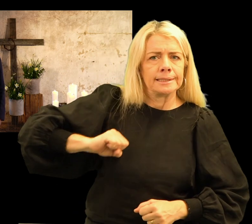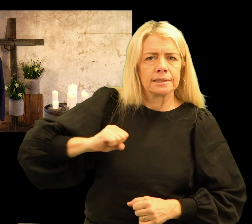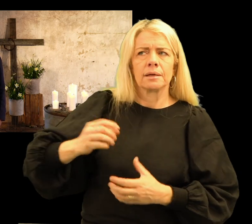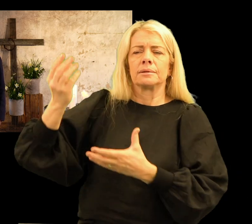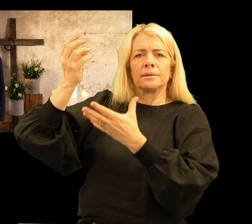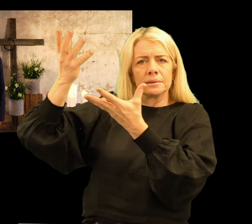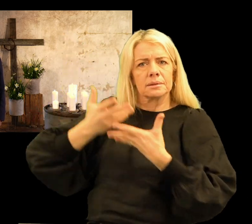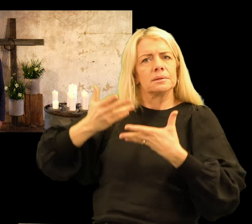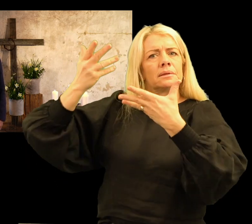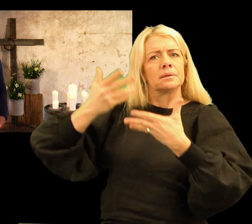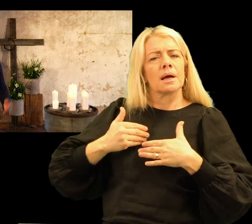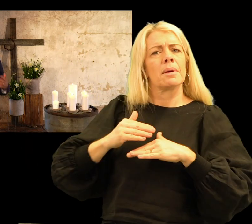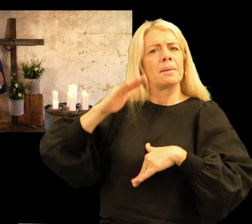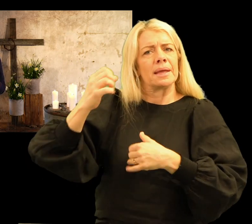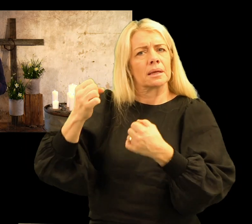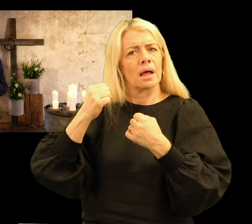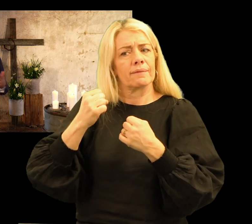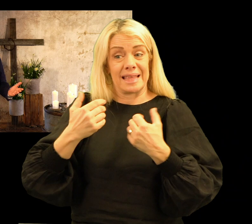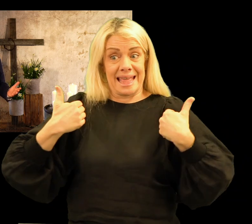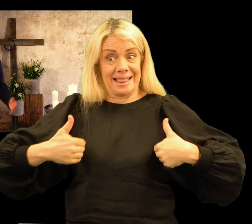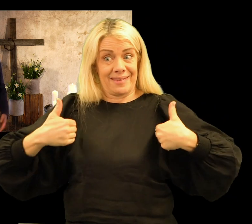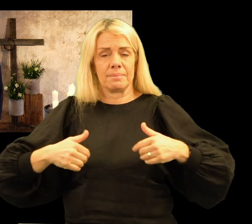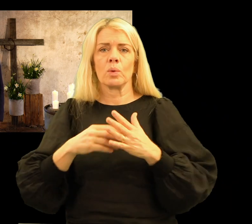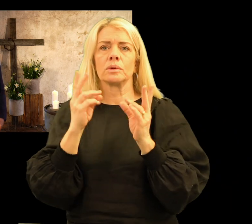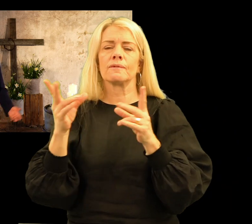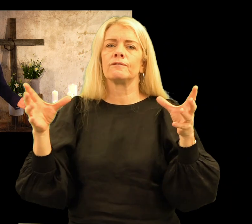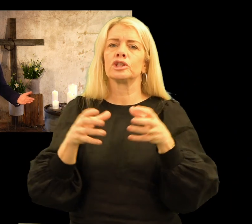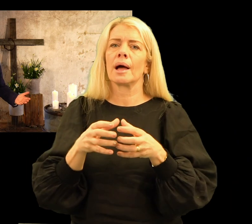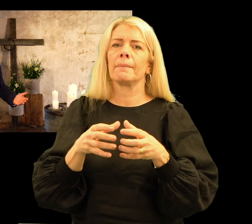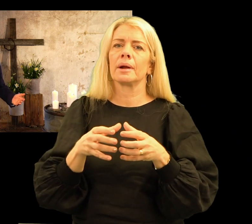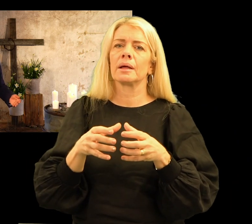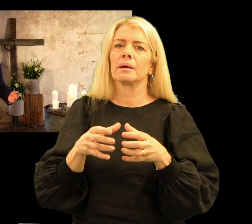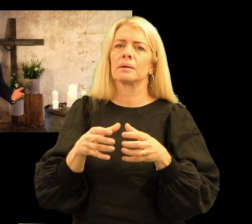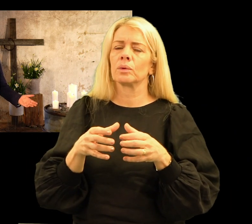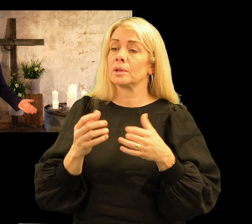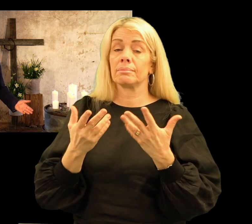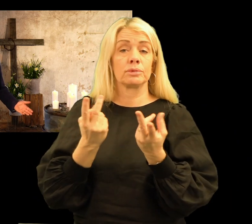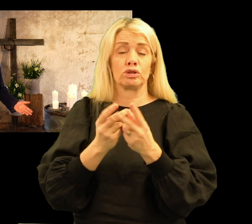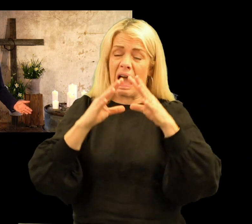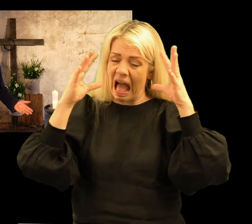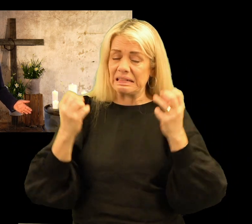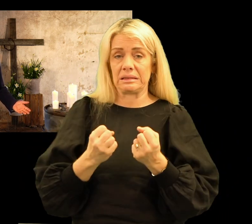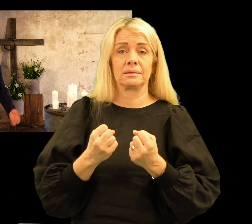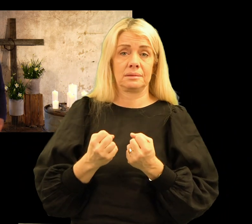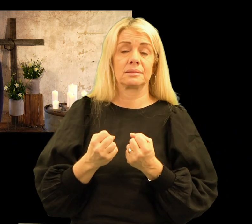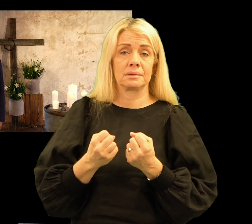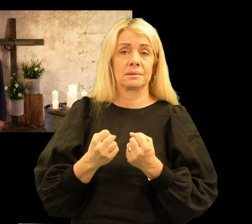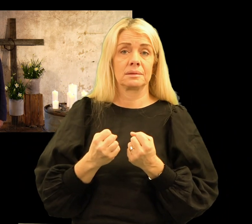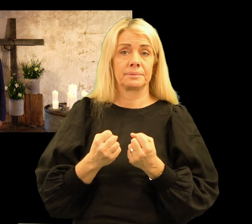ny uthållighet. Både för oss som individer och för oss som församling. Det här betyder någonting. Det här gör all skillnad i